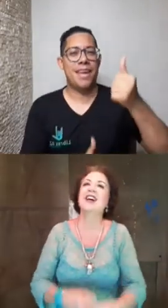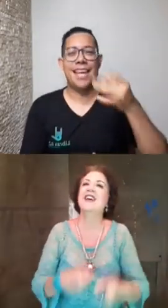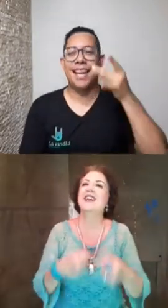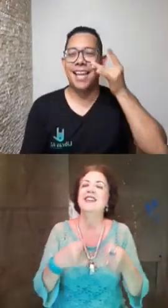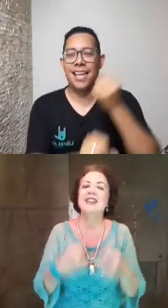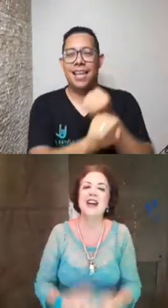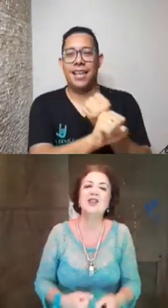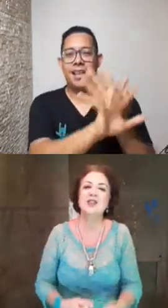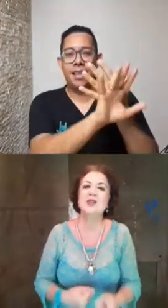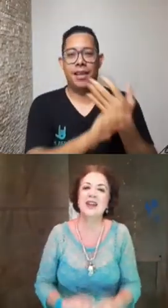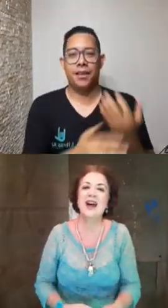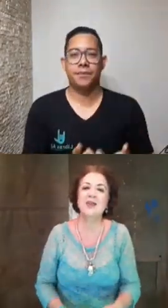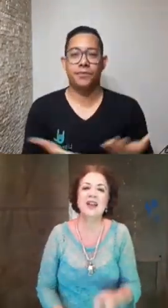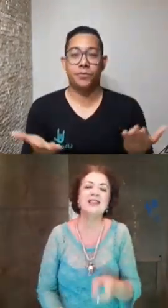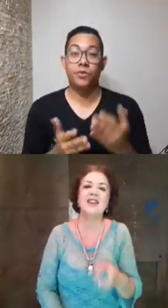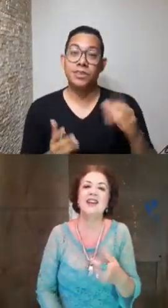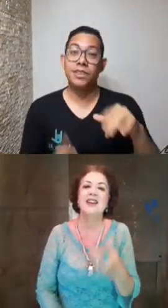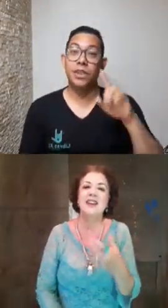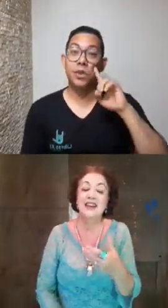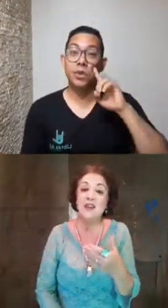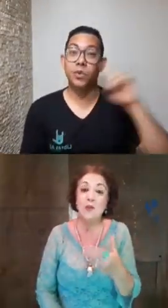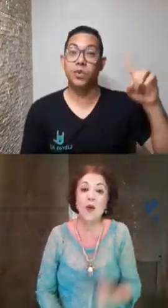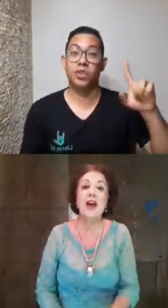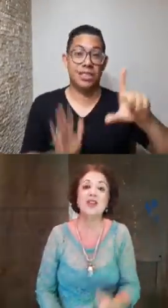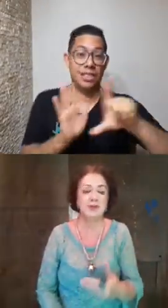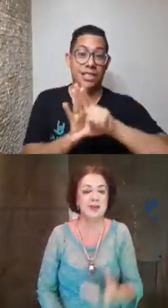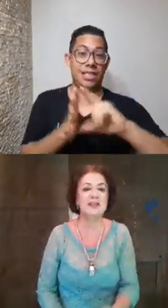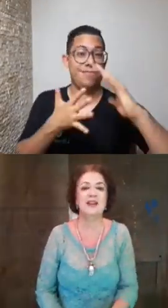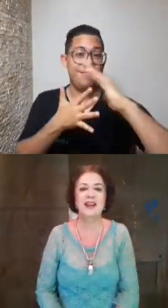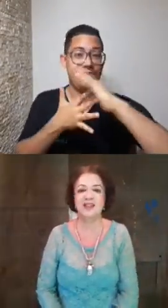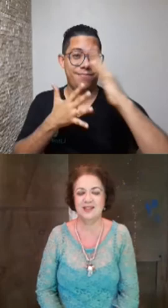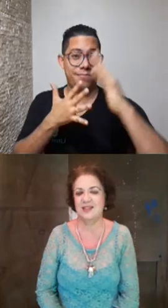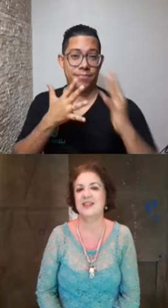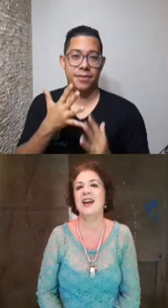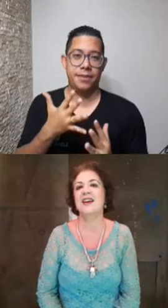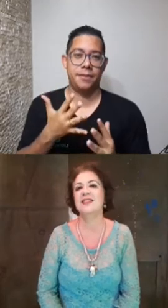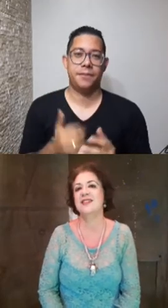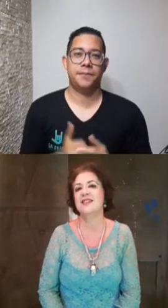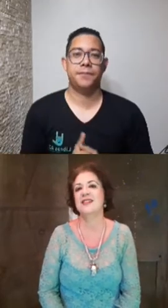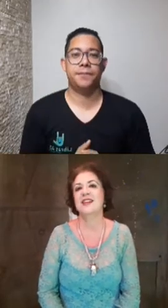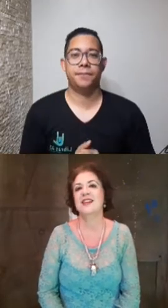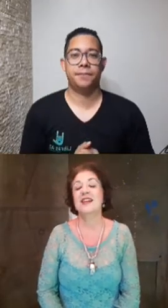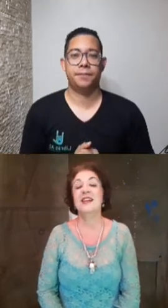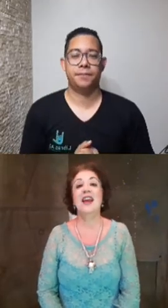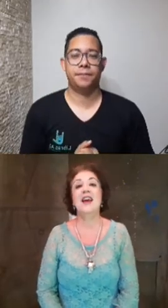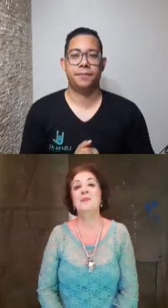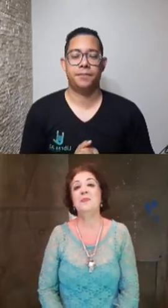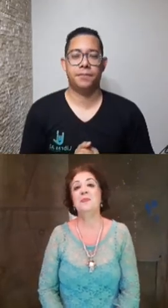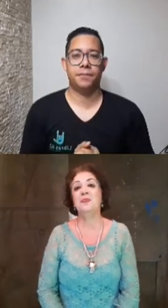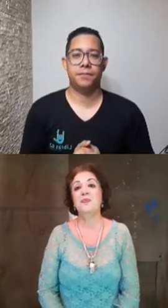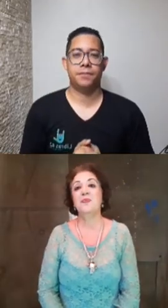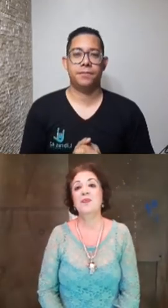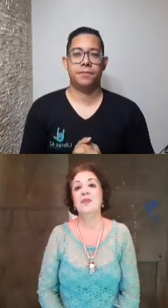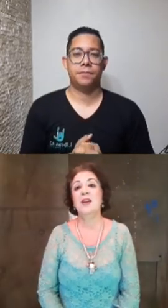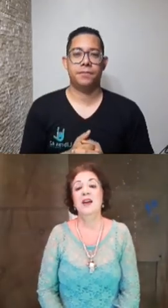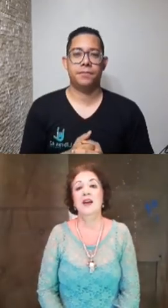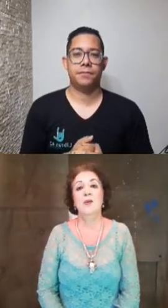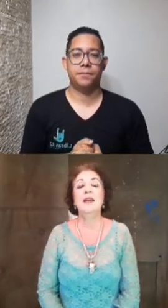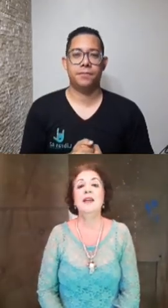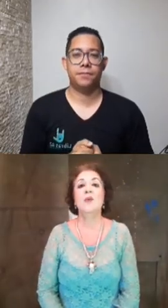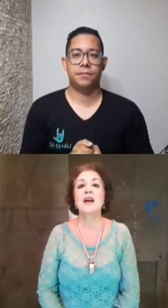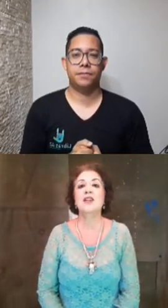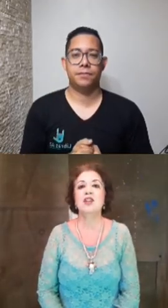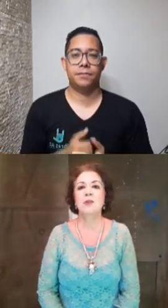Dia Nacional desta linguagem brasileira de sinais, que é